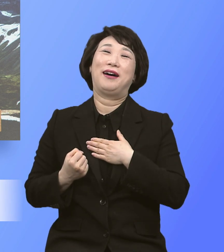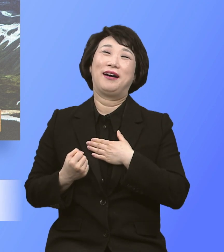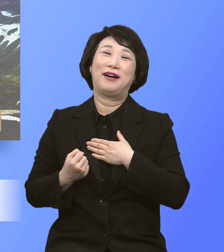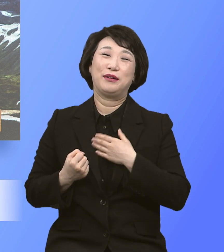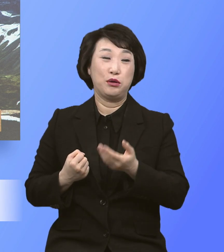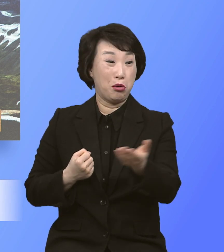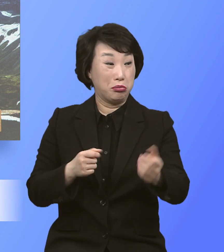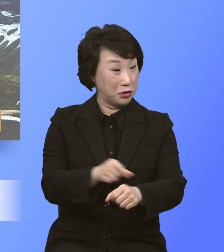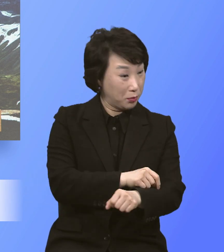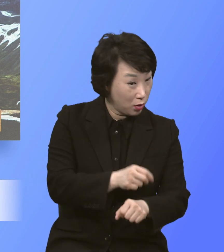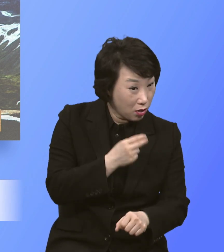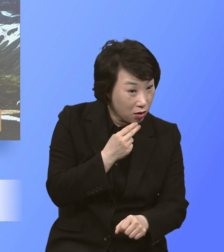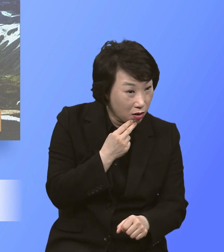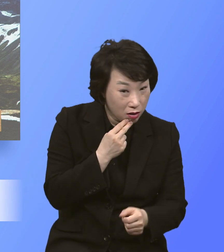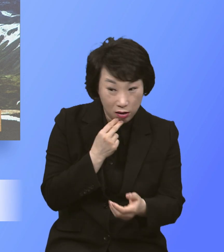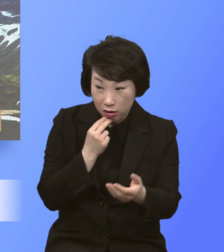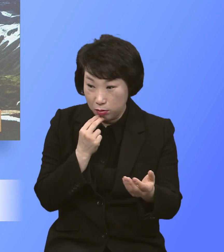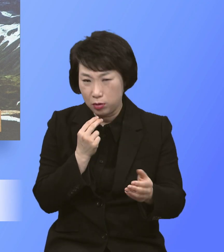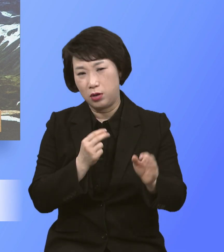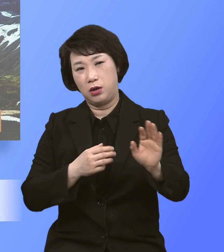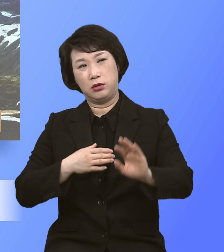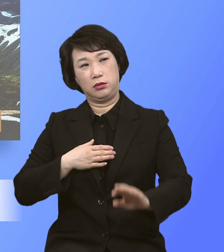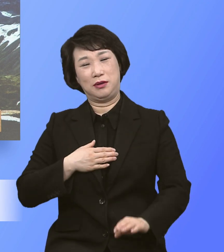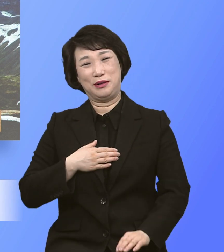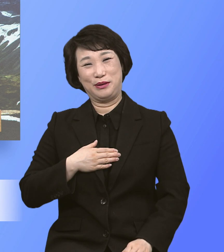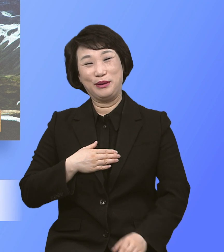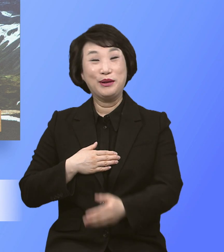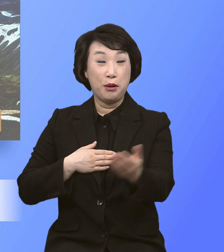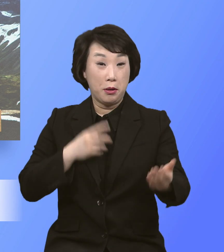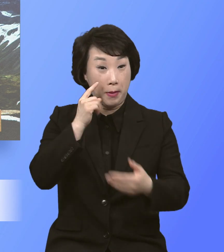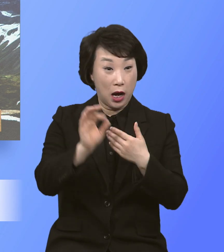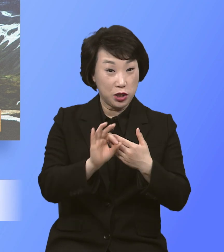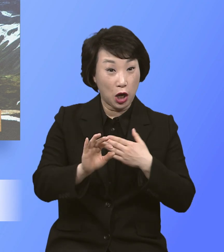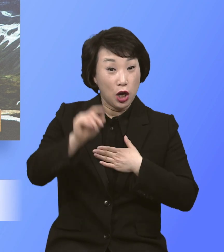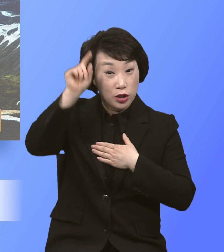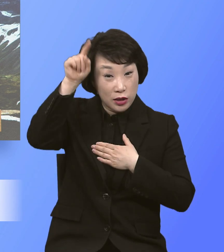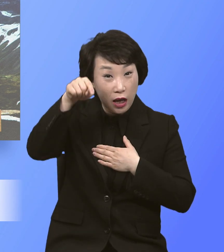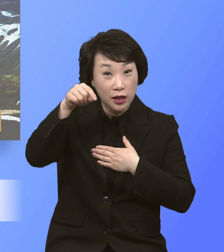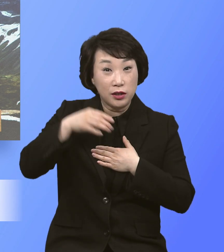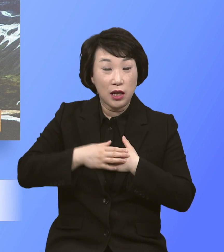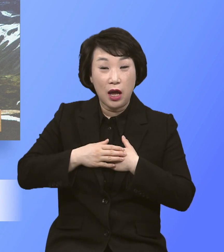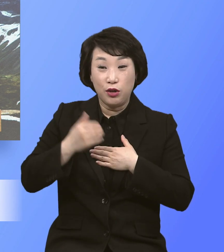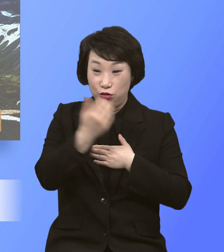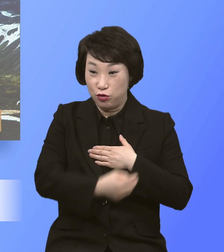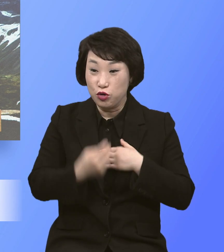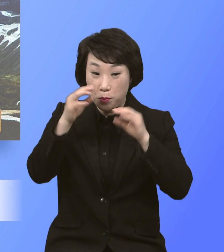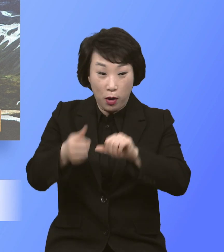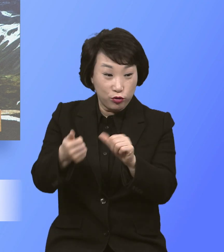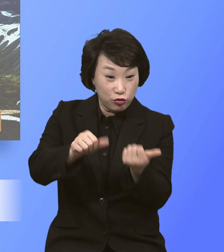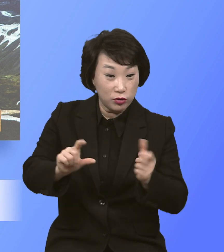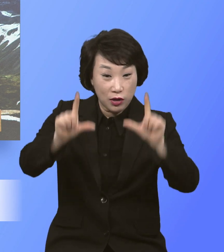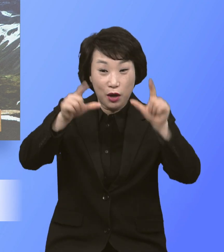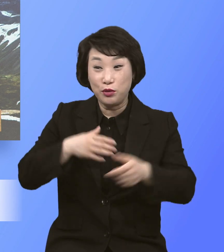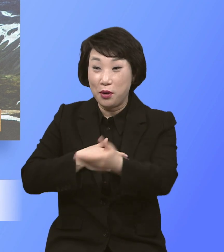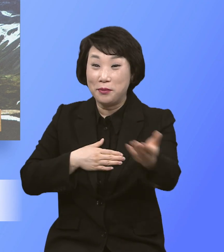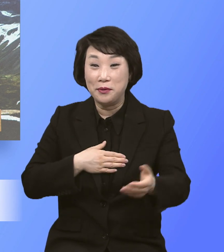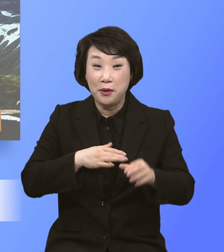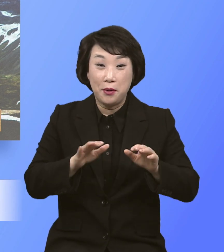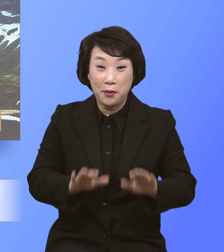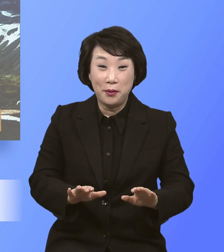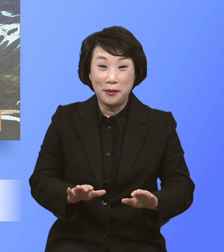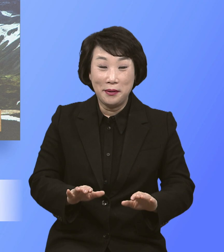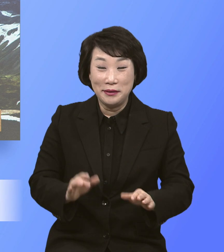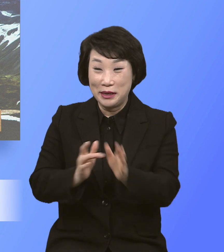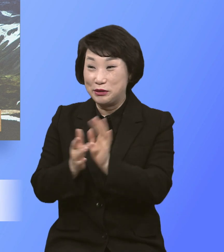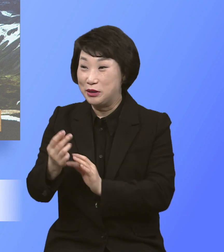여러분 별것 아닌 걸로 보게 되는데, 여러분이 만약에 내일이 내 육신이 끝나는 날이라면